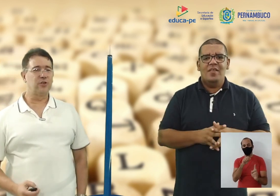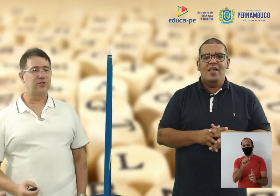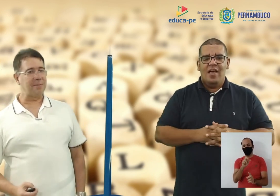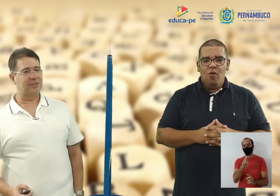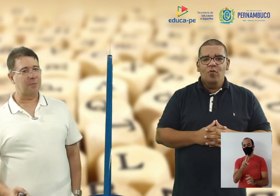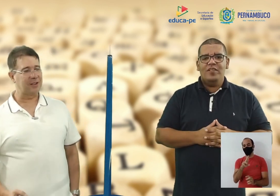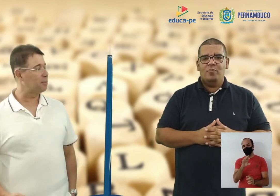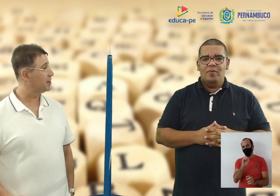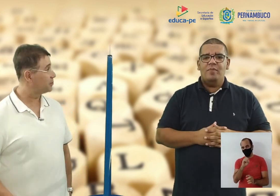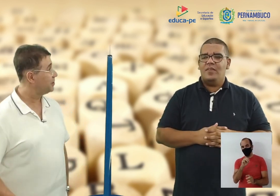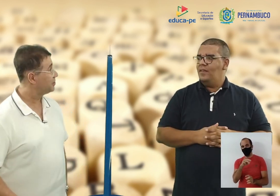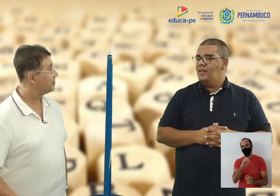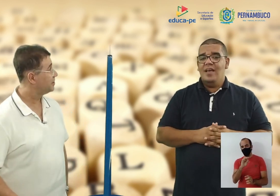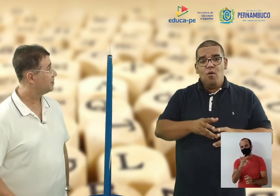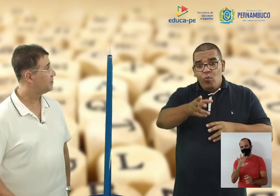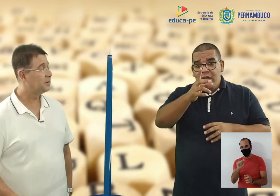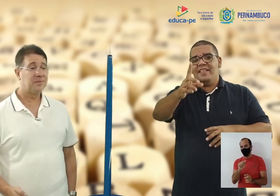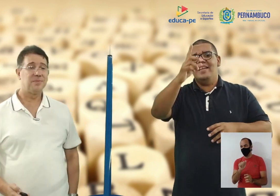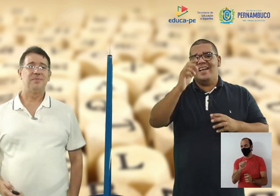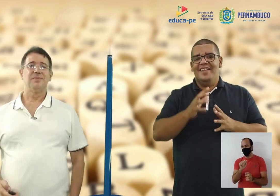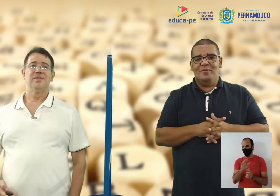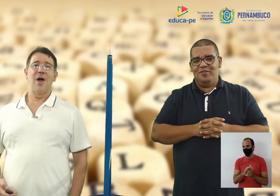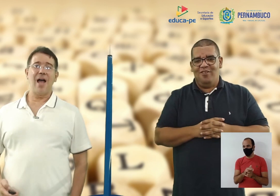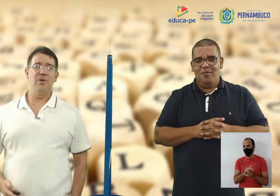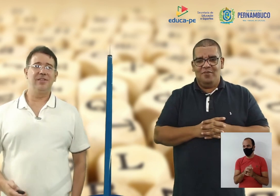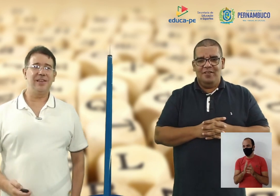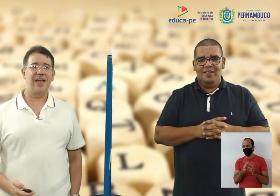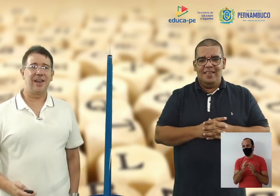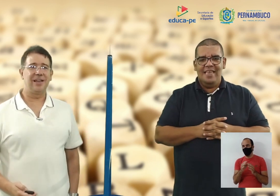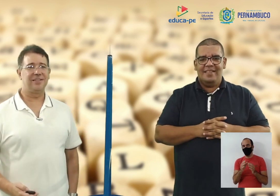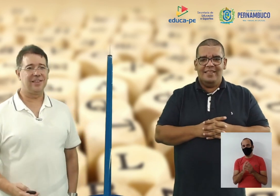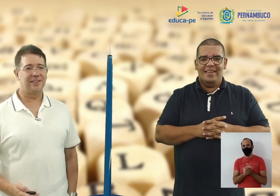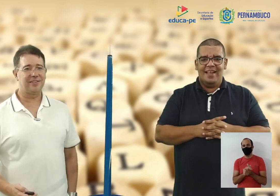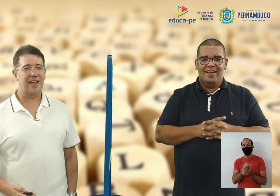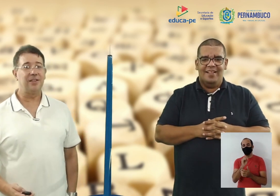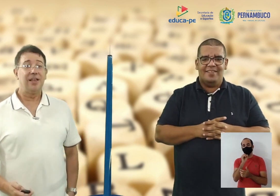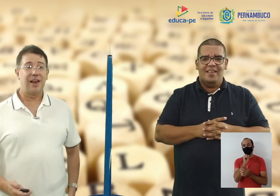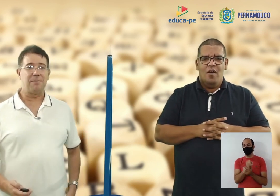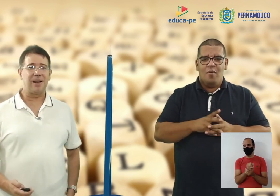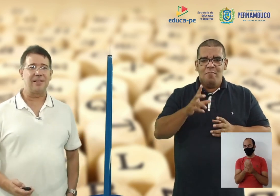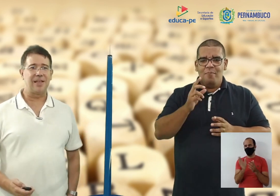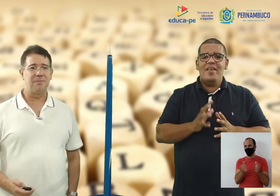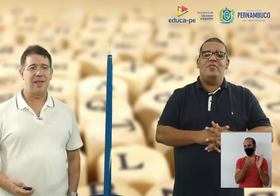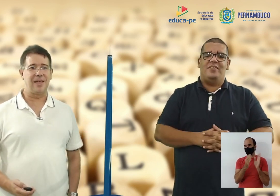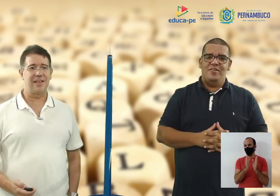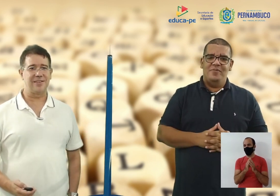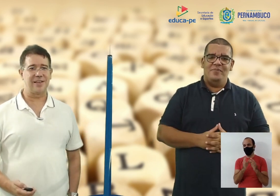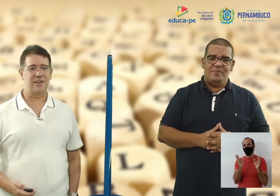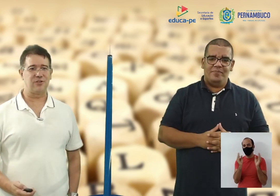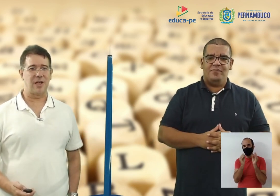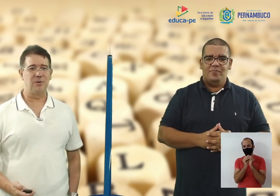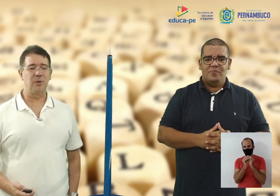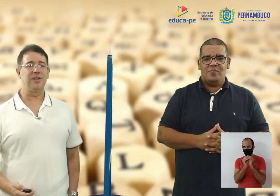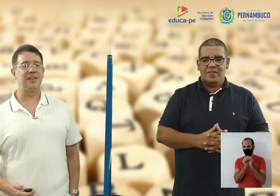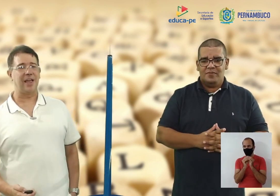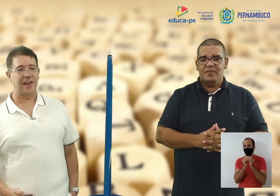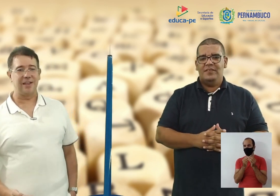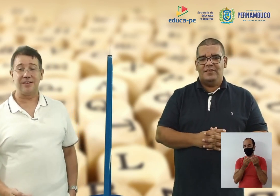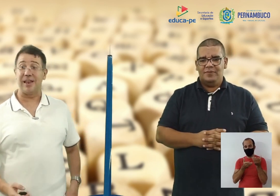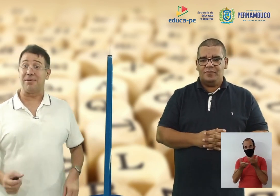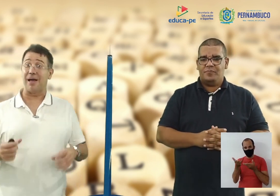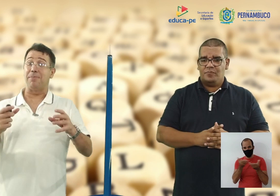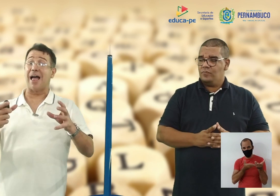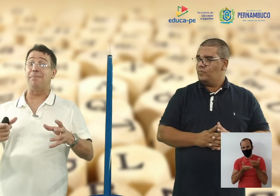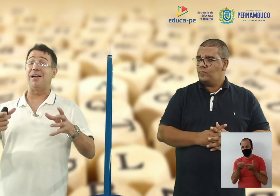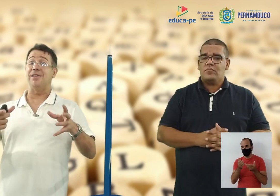avançando. Justamente sobre assombrações? Não, Itinerante, professor. O Itinerante. Certo? Lembrar também essa questão do